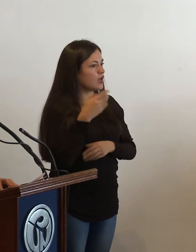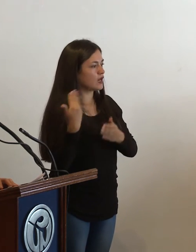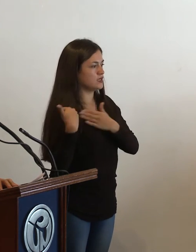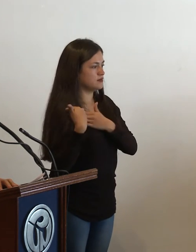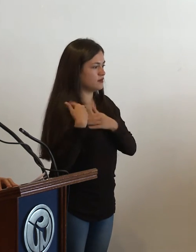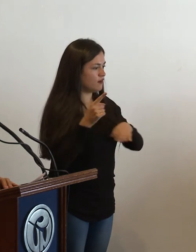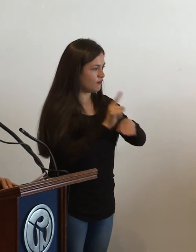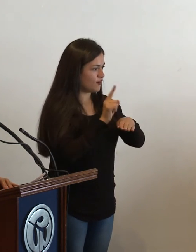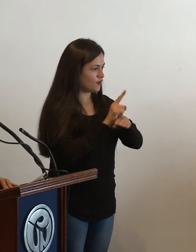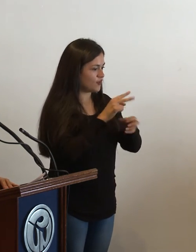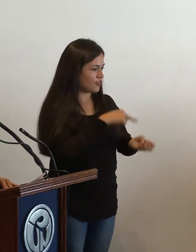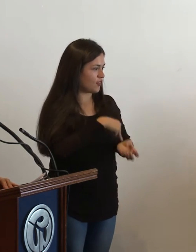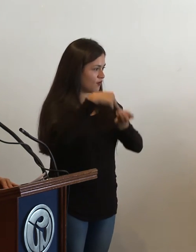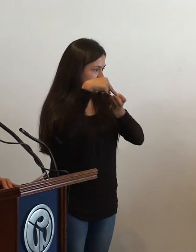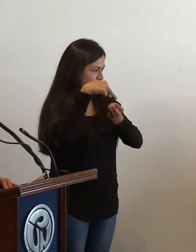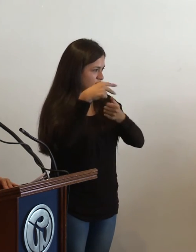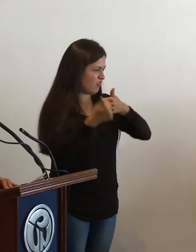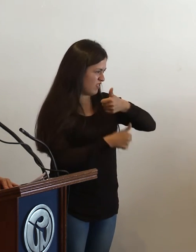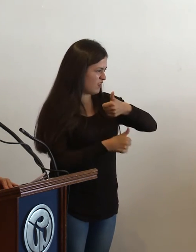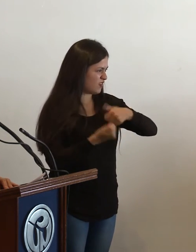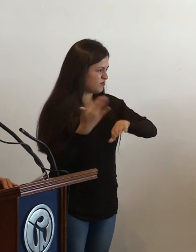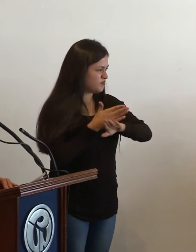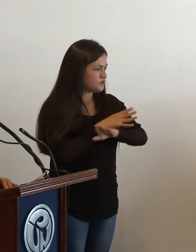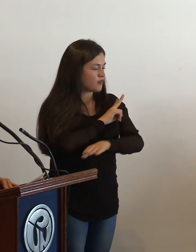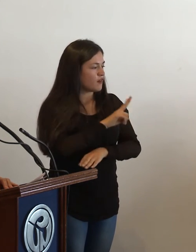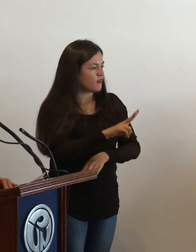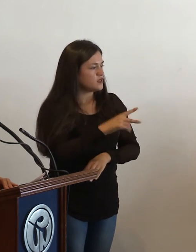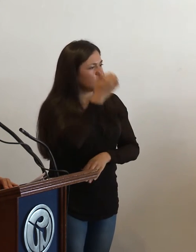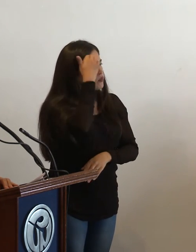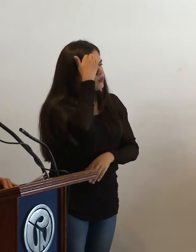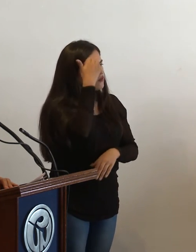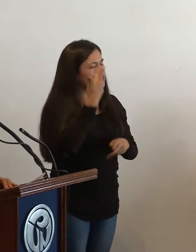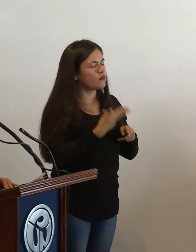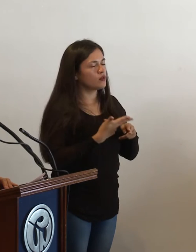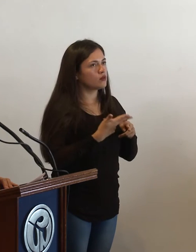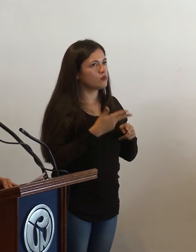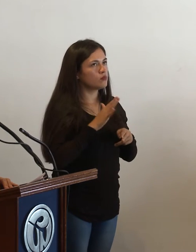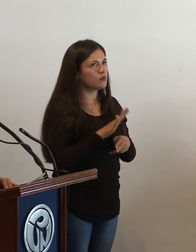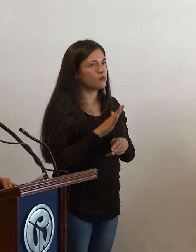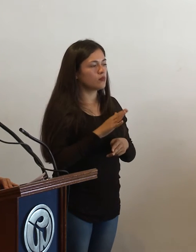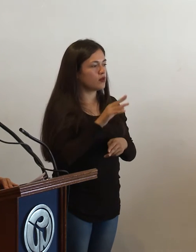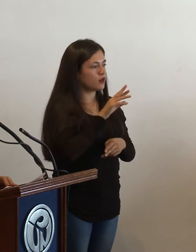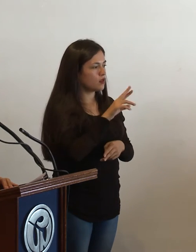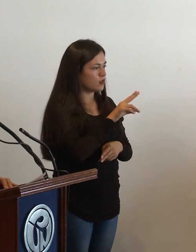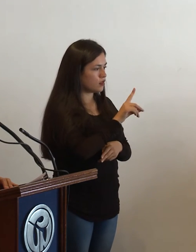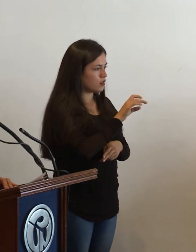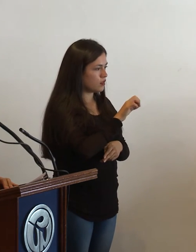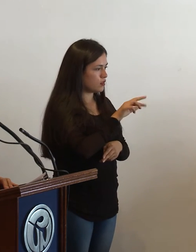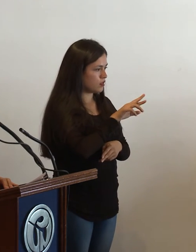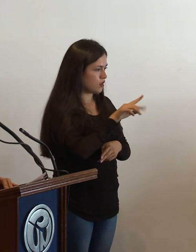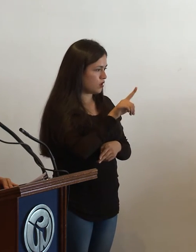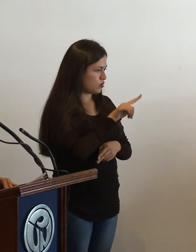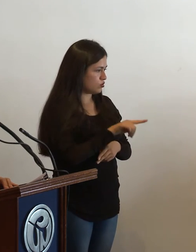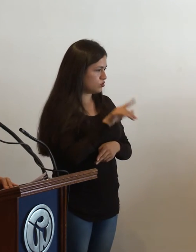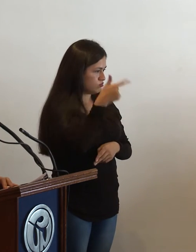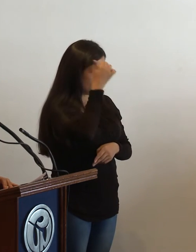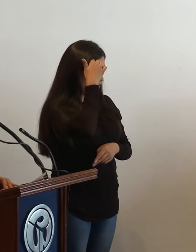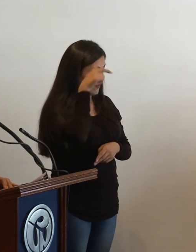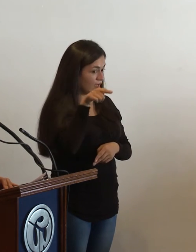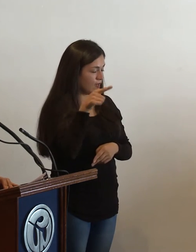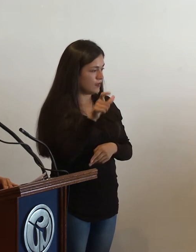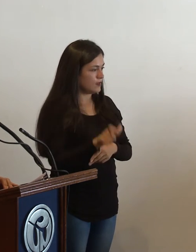de la Facultad de Educación, el profesor de Rus, y con